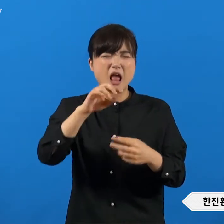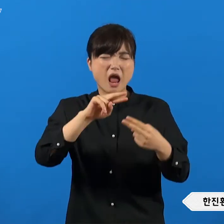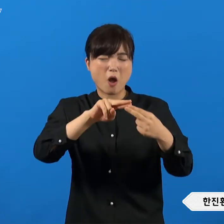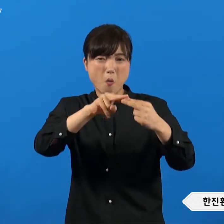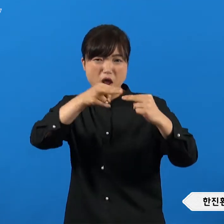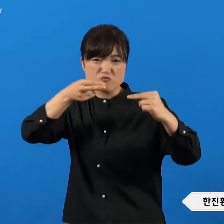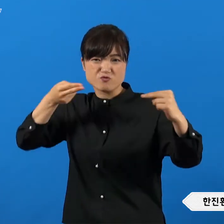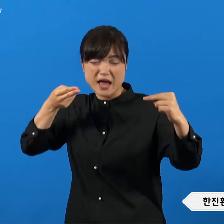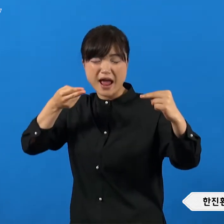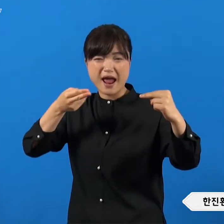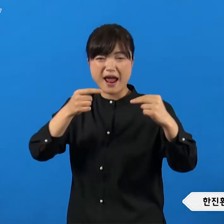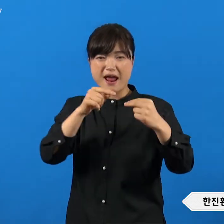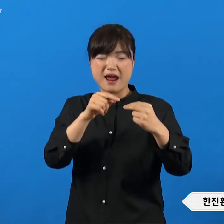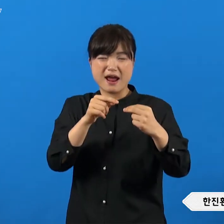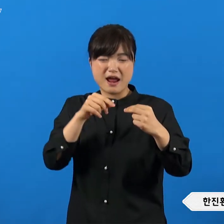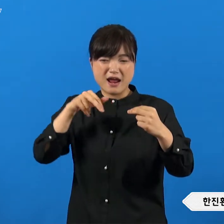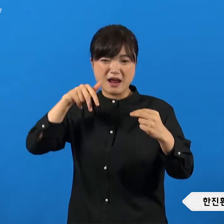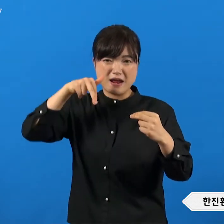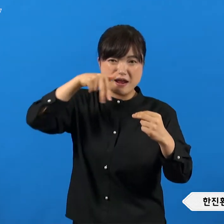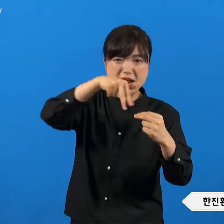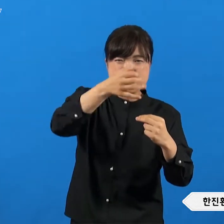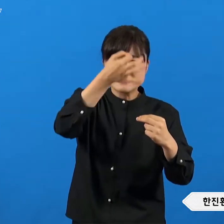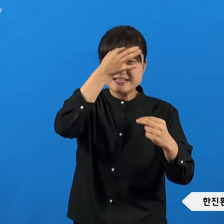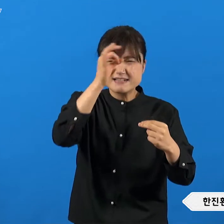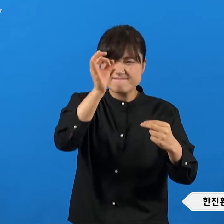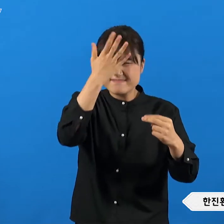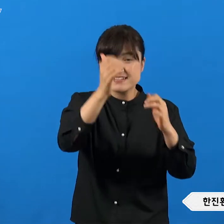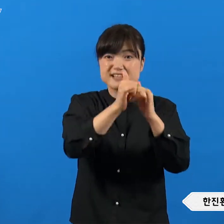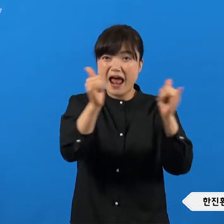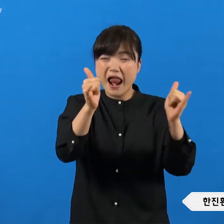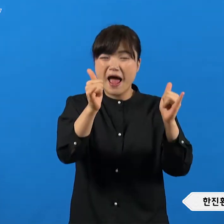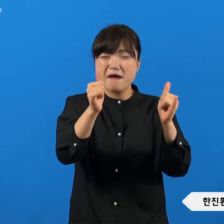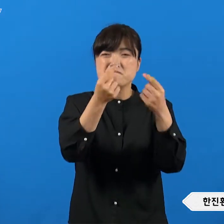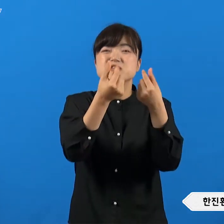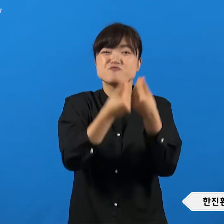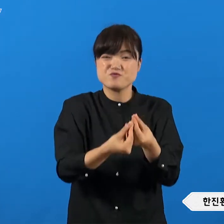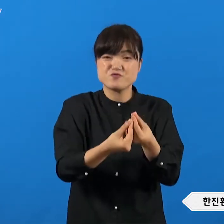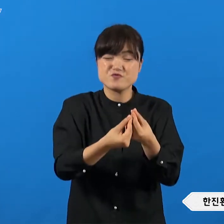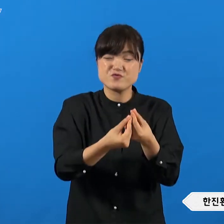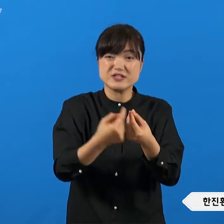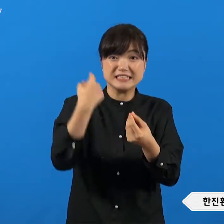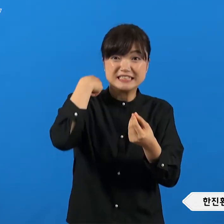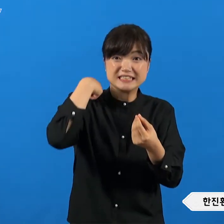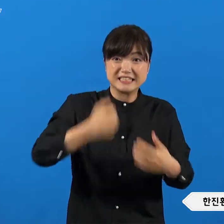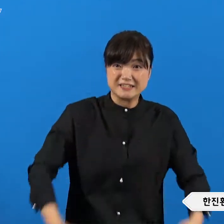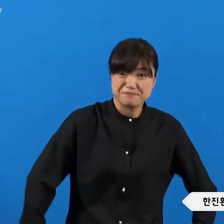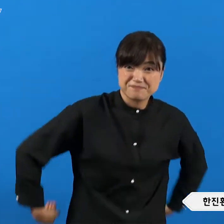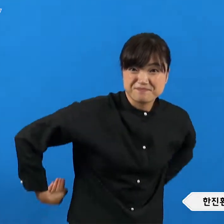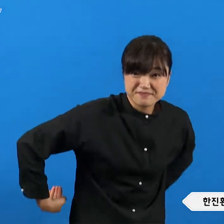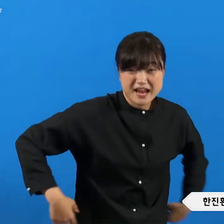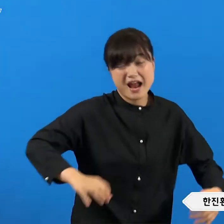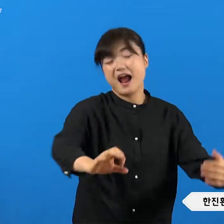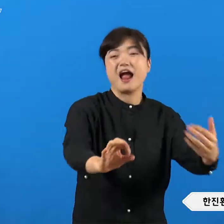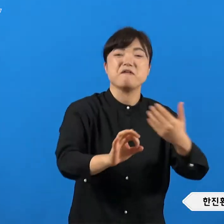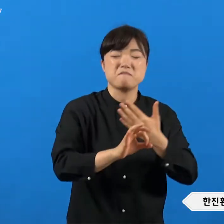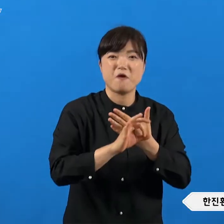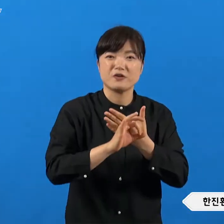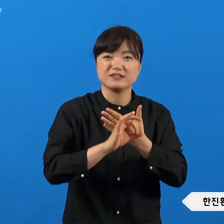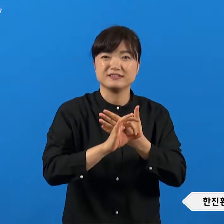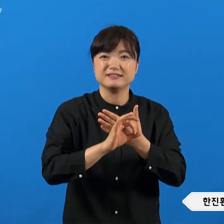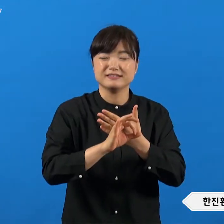외줄 타는 고개사 등에 업히는 것으로 비유를 했습니다. 고개사의 등에 덜렁 업힐